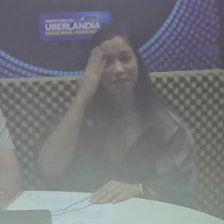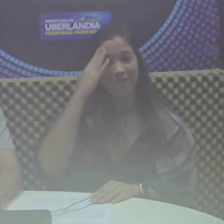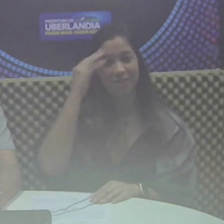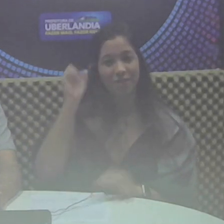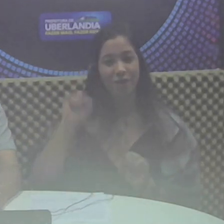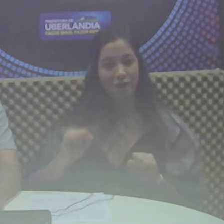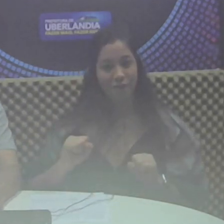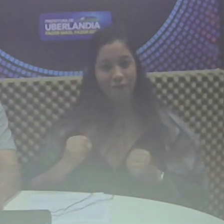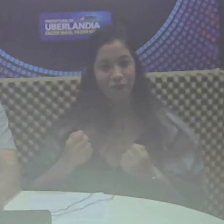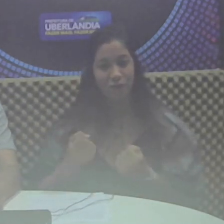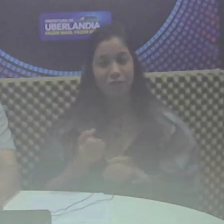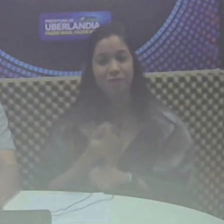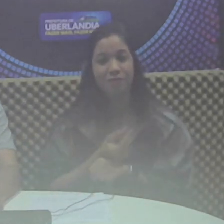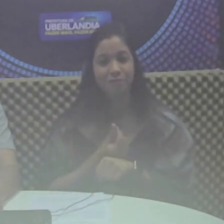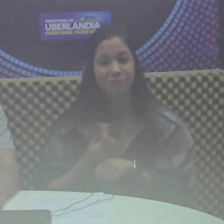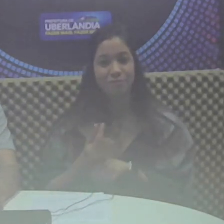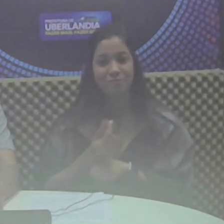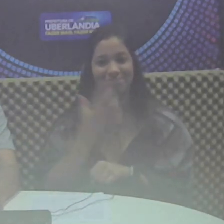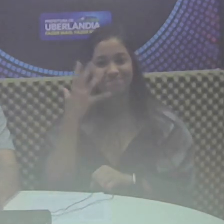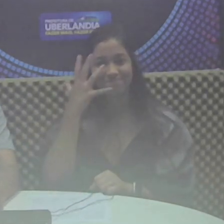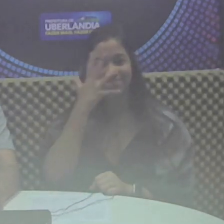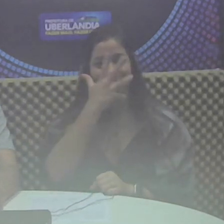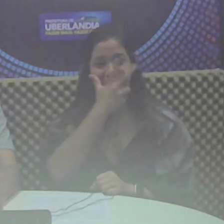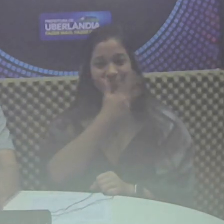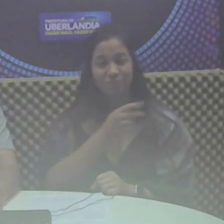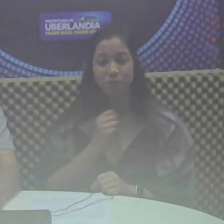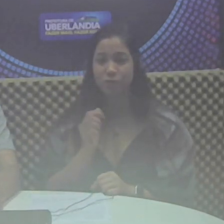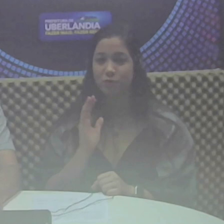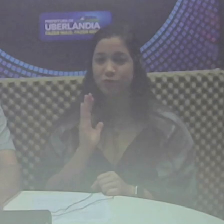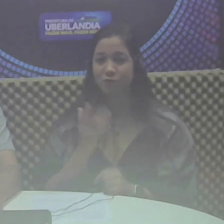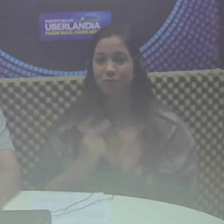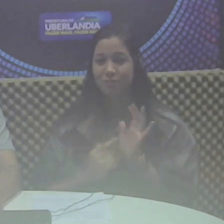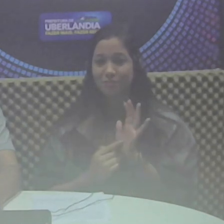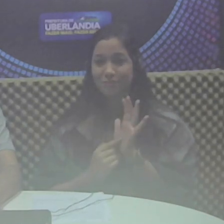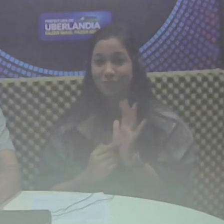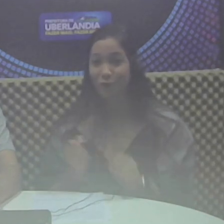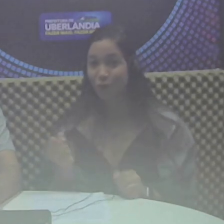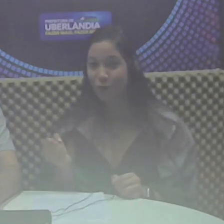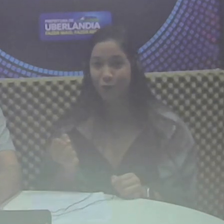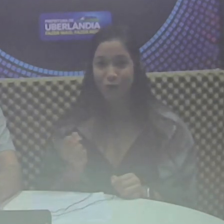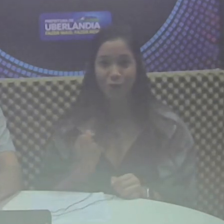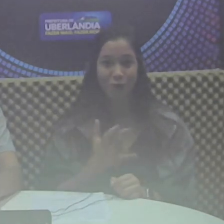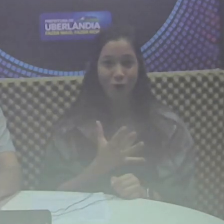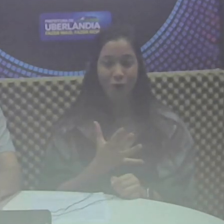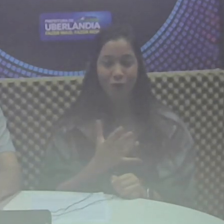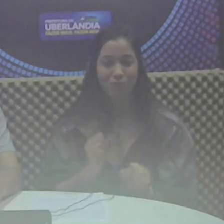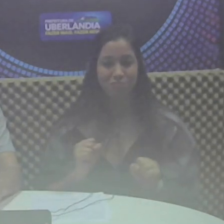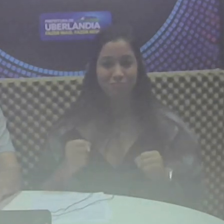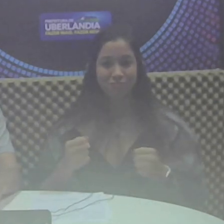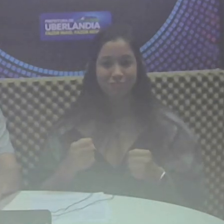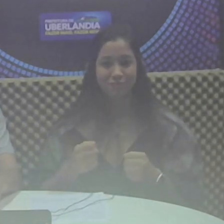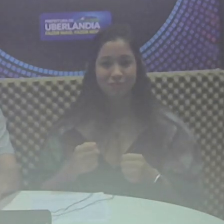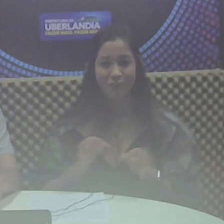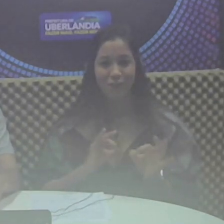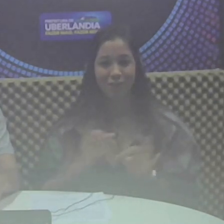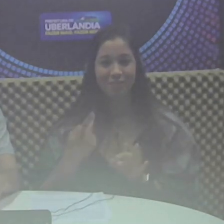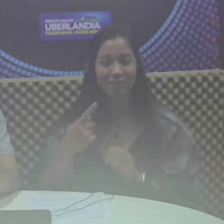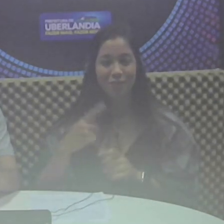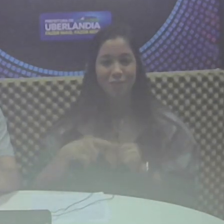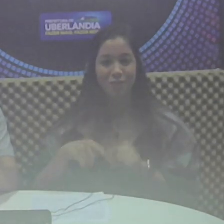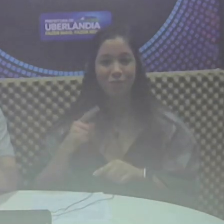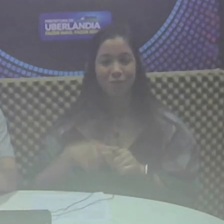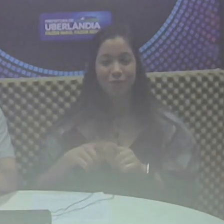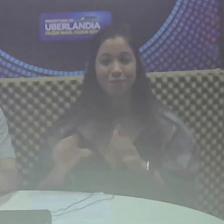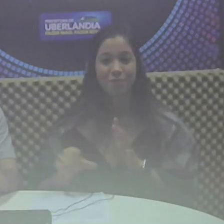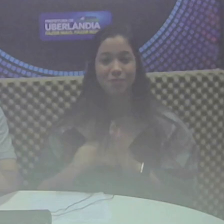força econômica e beleza urbana, está prestes a revelar mais um lado de sua grandeza. Prepare seu equipamento que vem aí o primeiro torneio